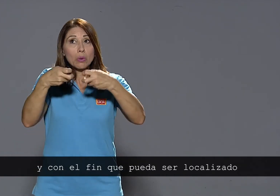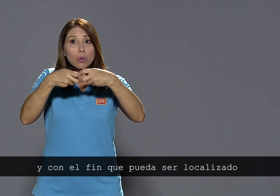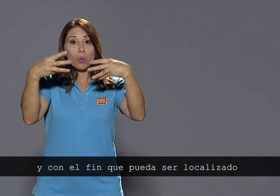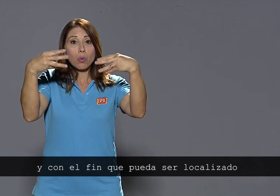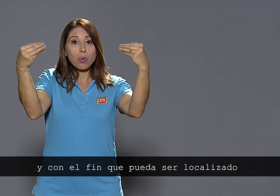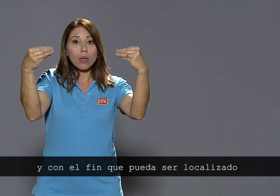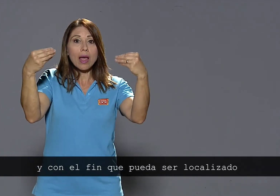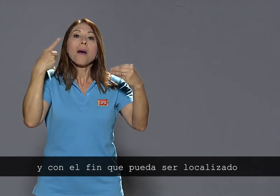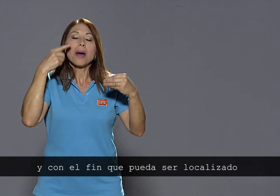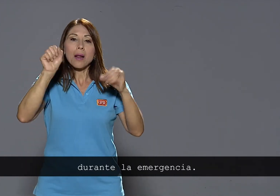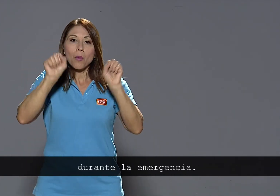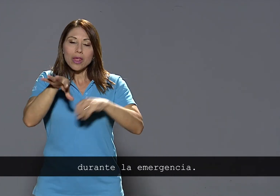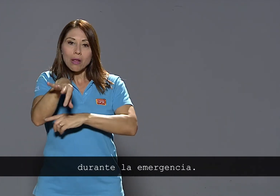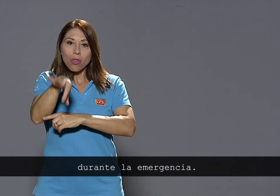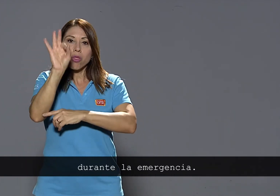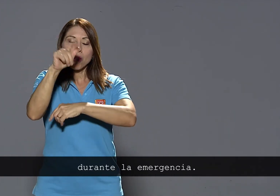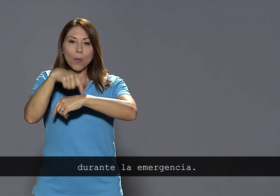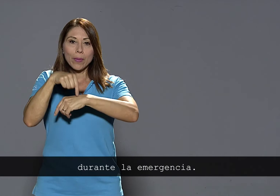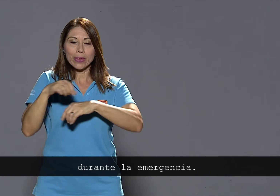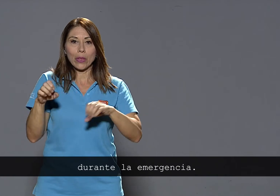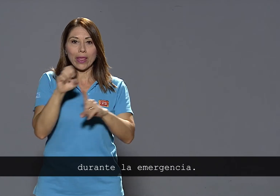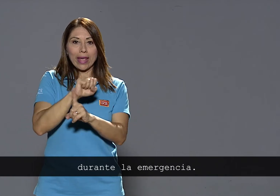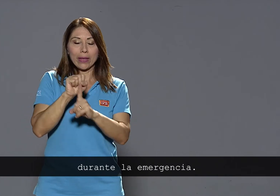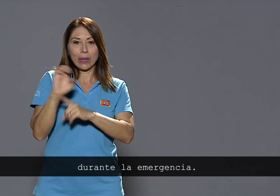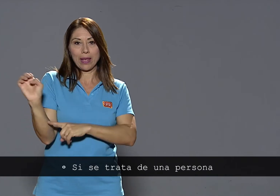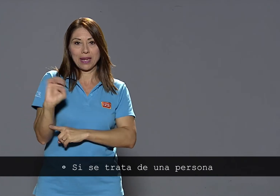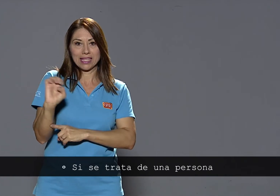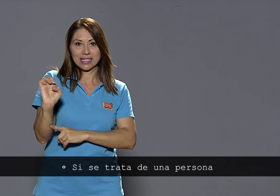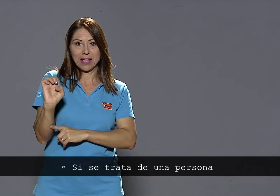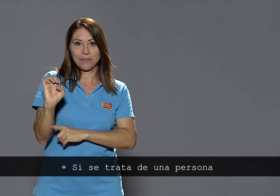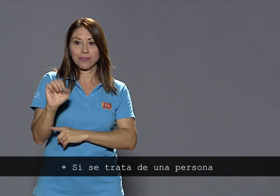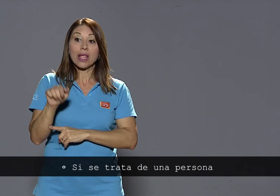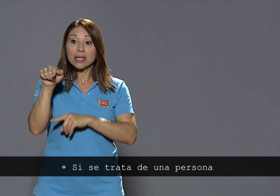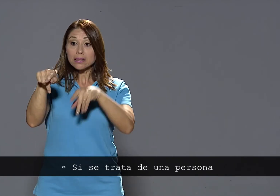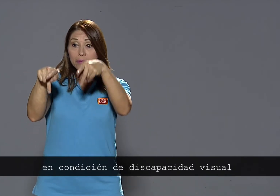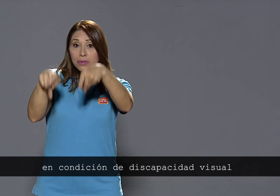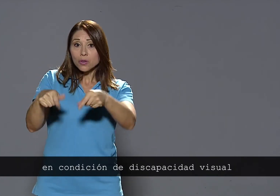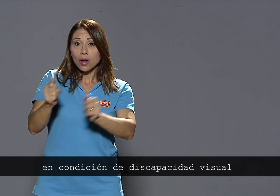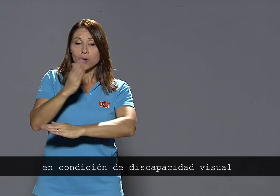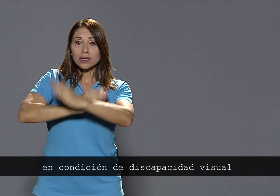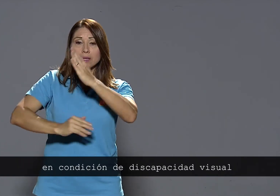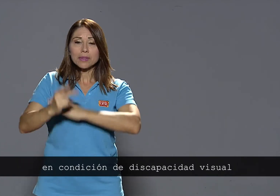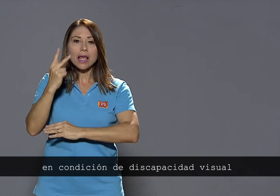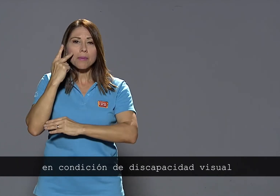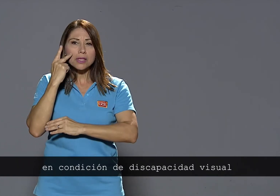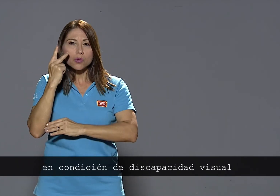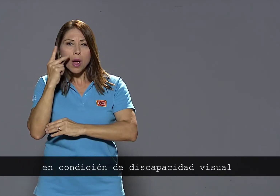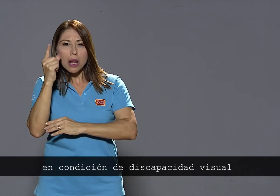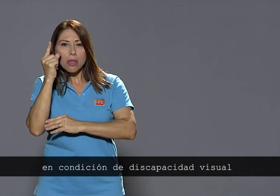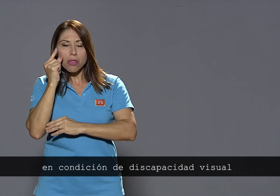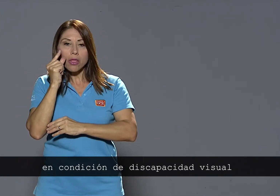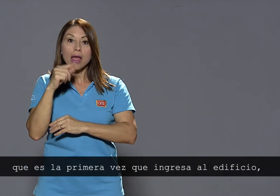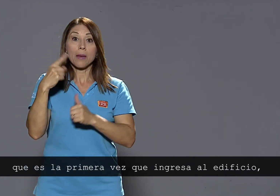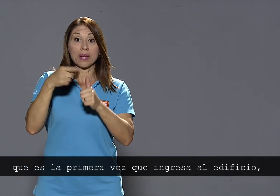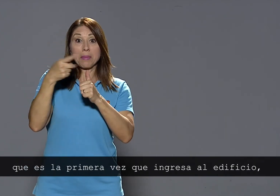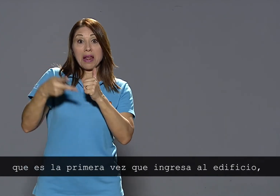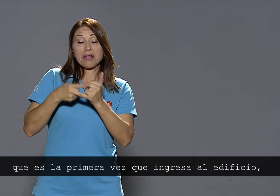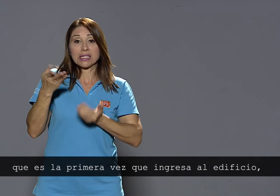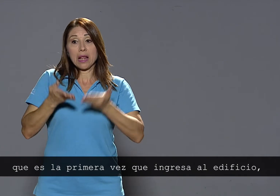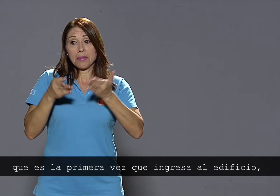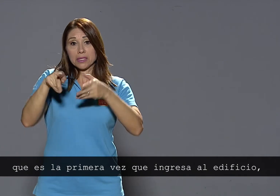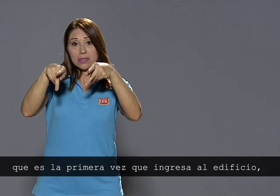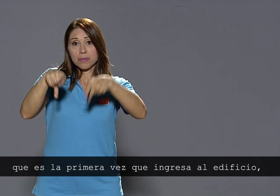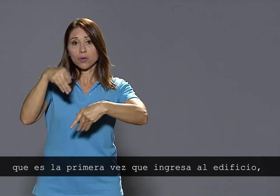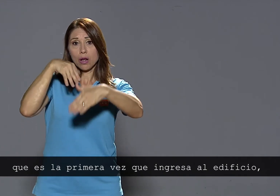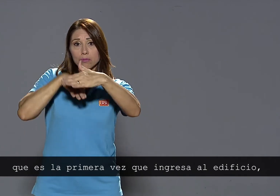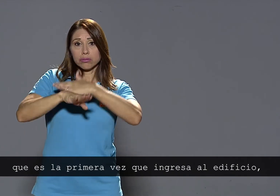fin que pueda ser localizado durante la emergencia. Si se trata de una persona en condición de discapacidad visual, que es la primera